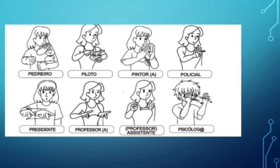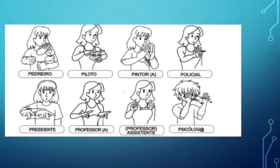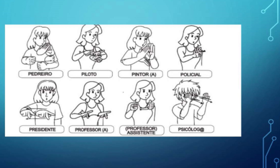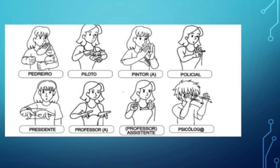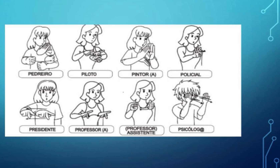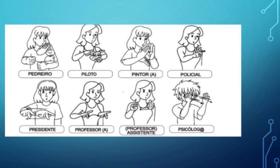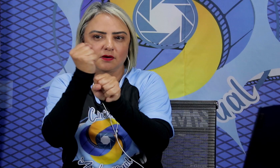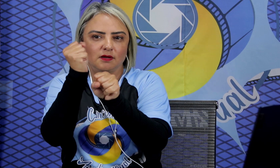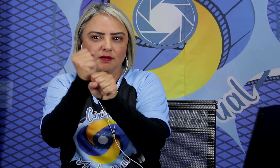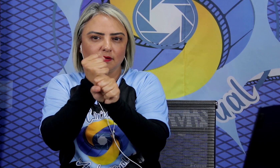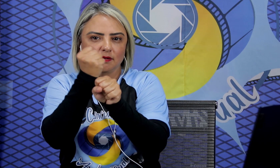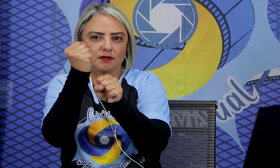Construir, ó.